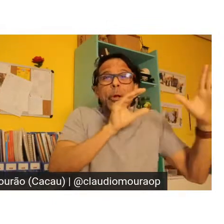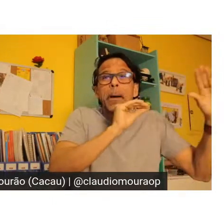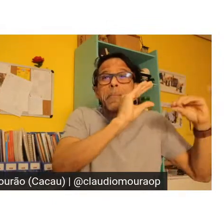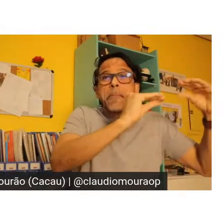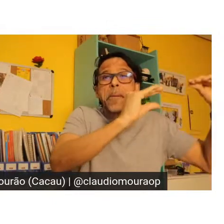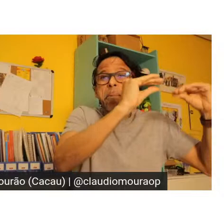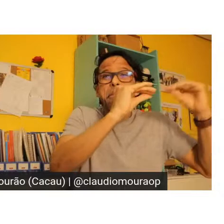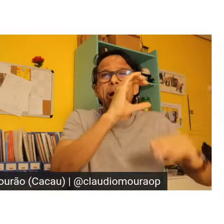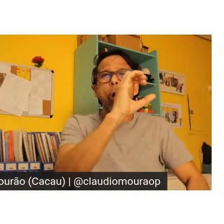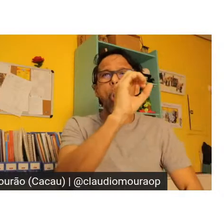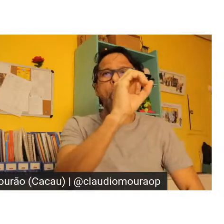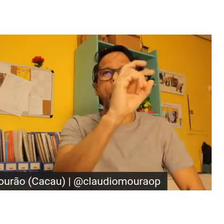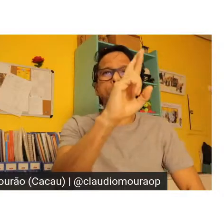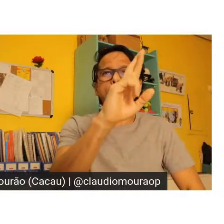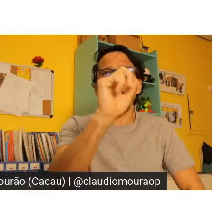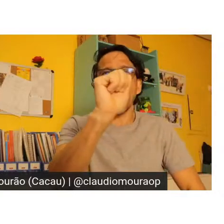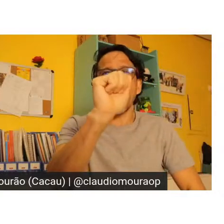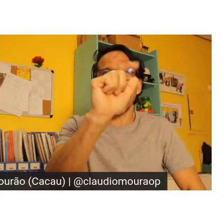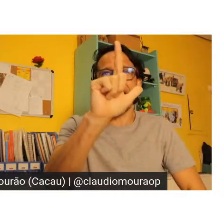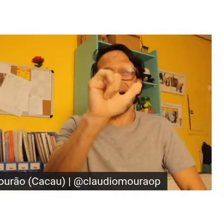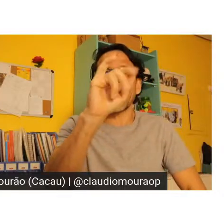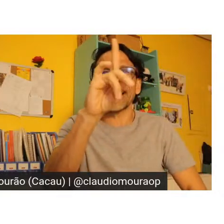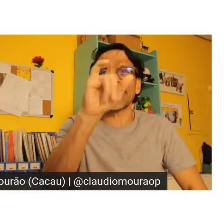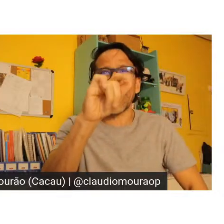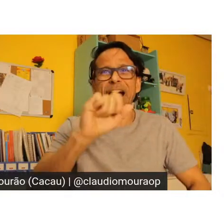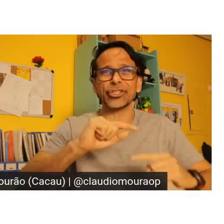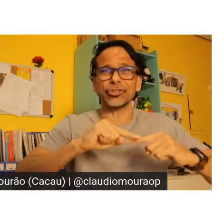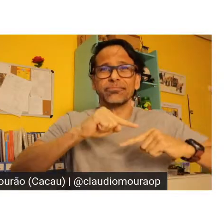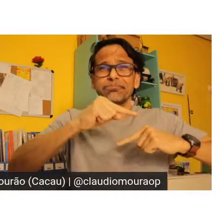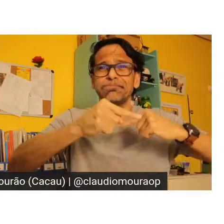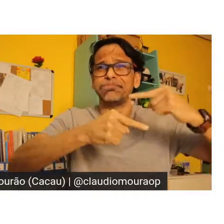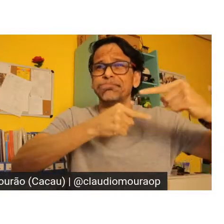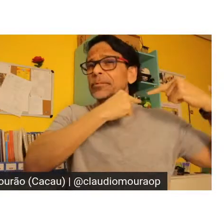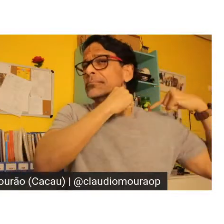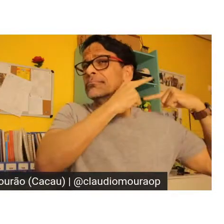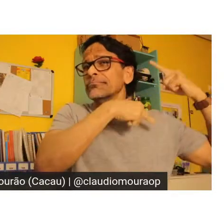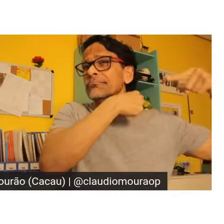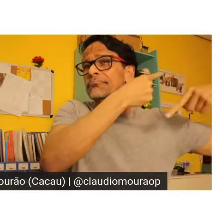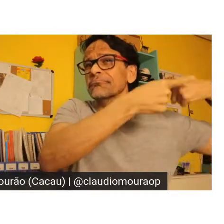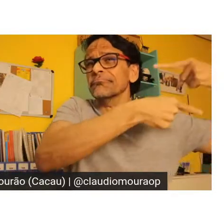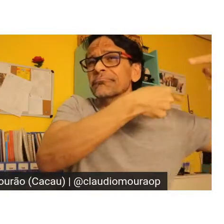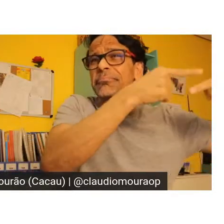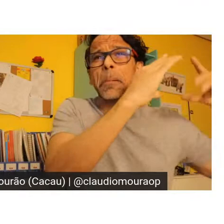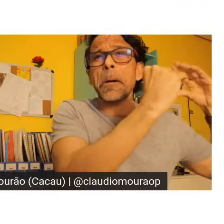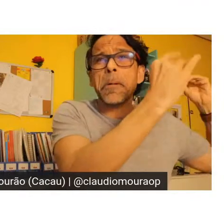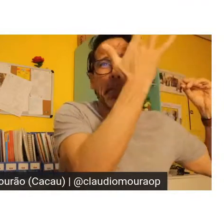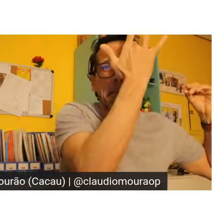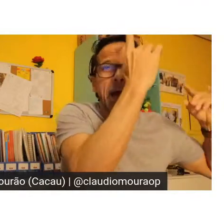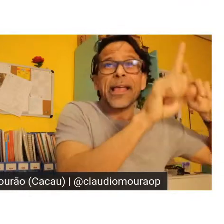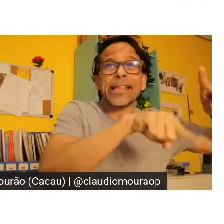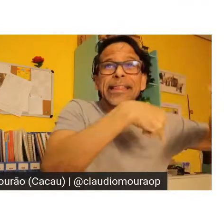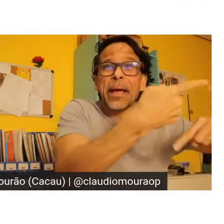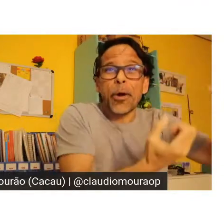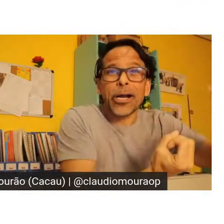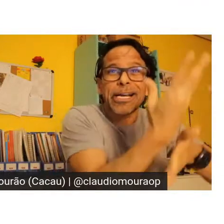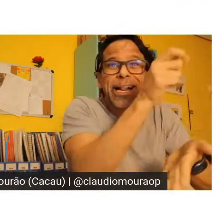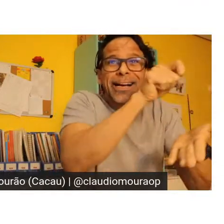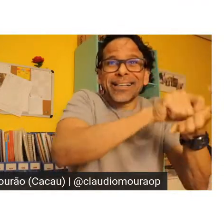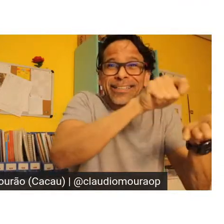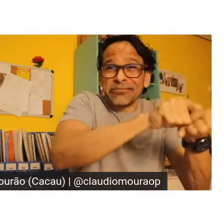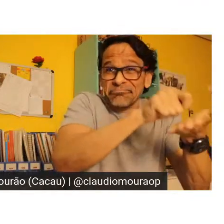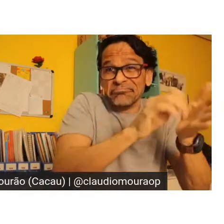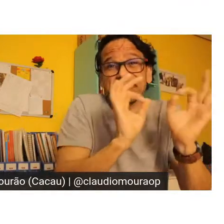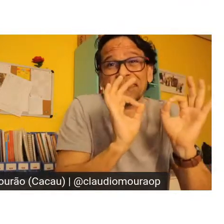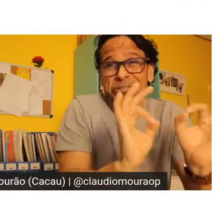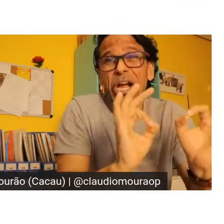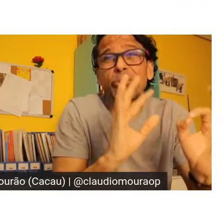atrás não havia serviços dessa das literaturas porque as histórias e os costumes